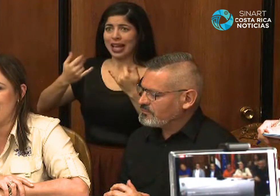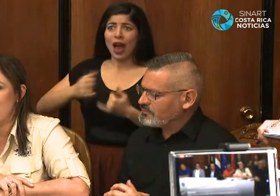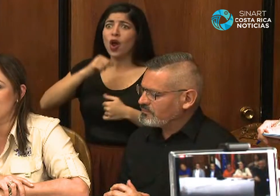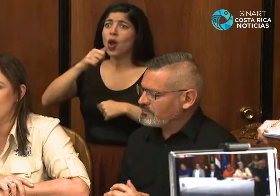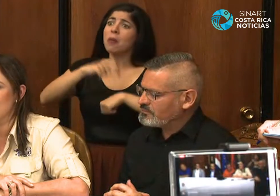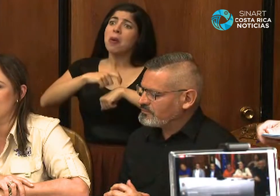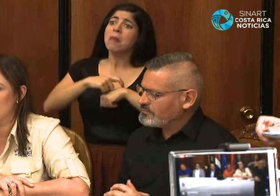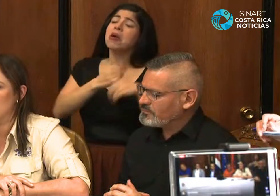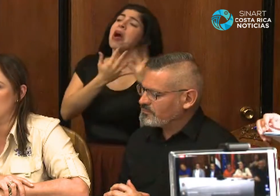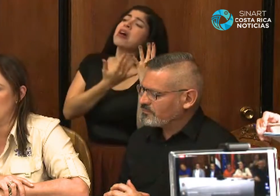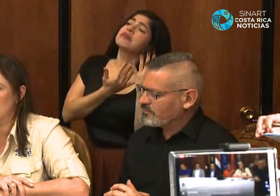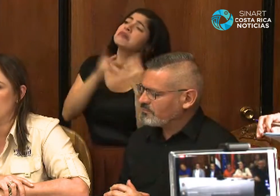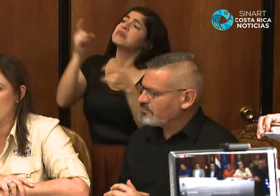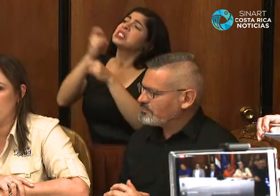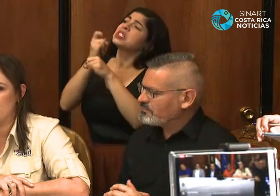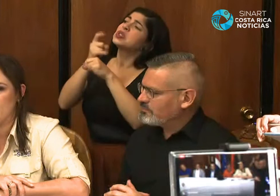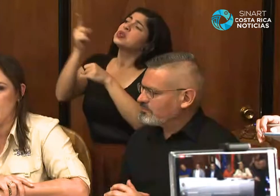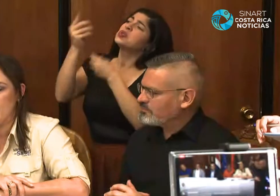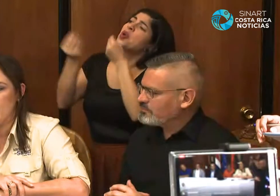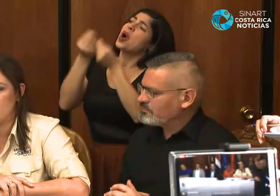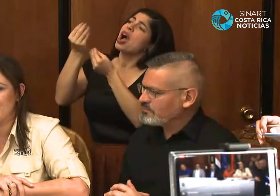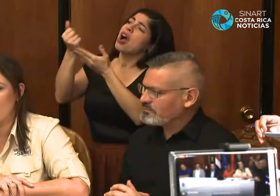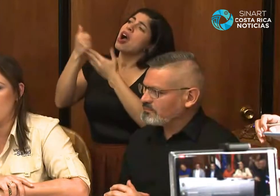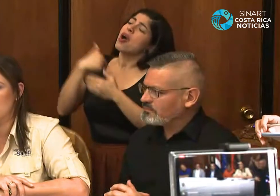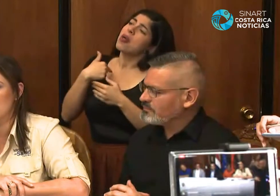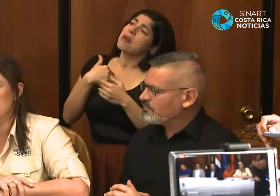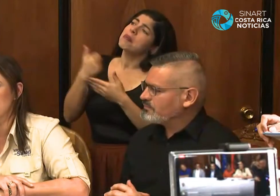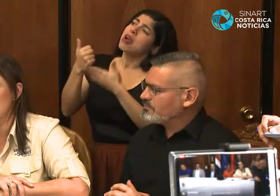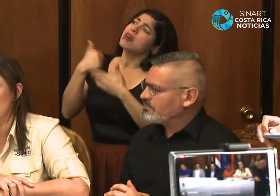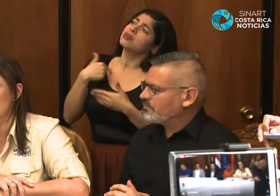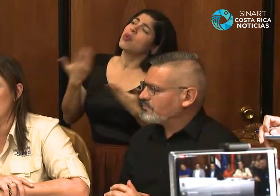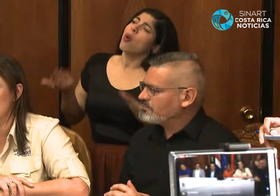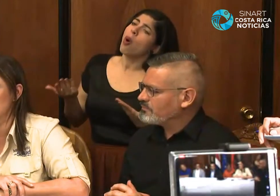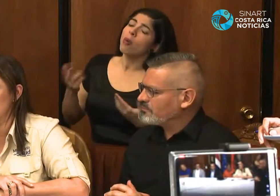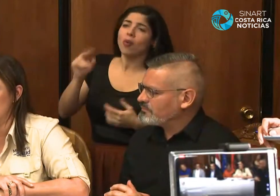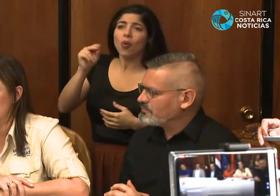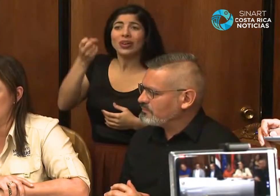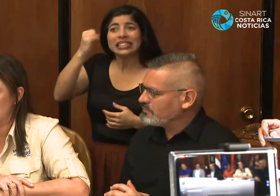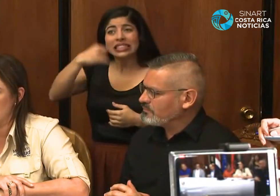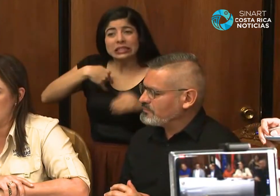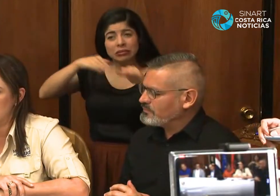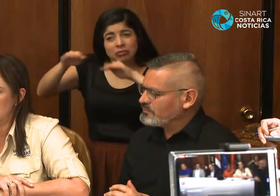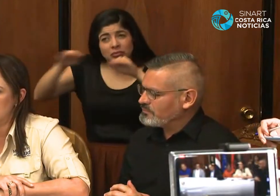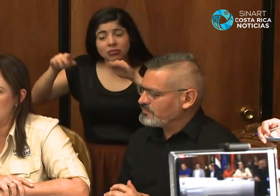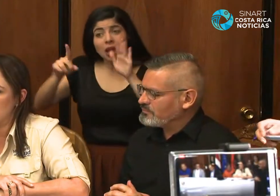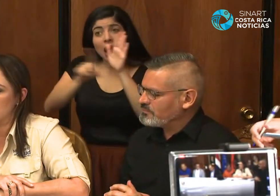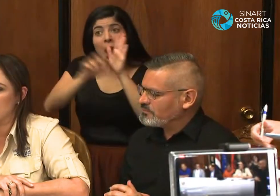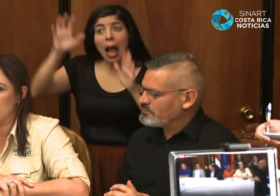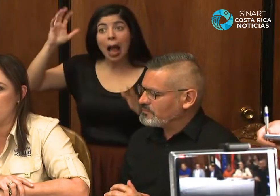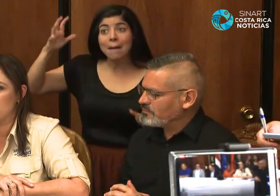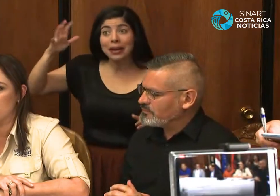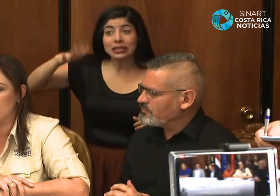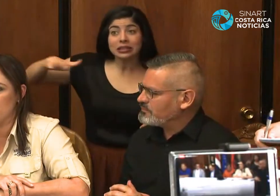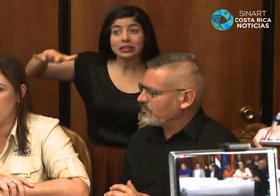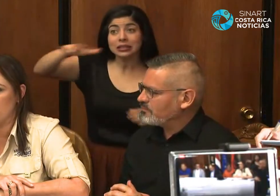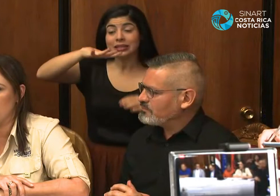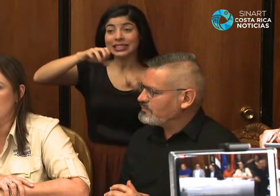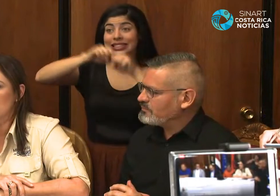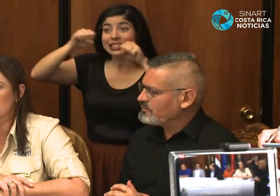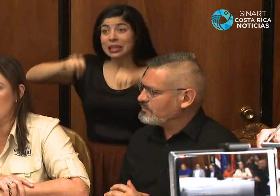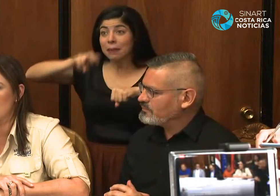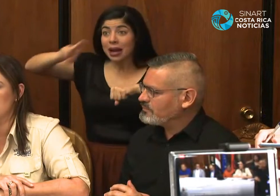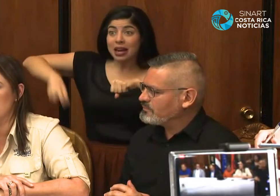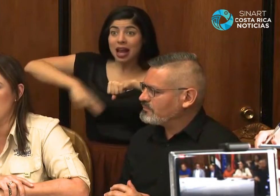esperar qué hacen las instituciones por mí. Es que cuando uno activa una alerta amarilla a nivel del Sistema Nacional de Gestión de